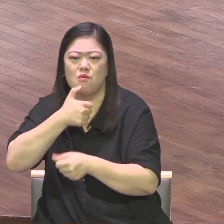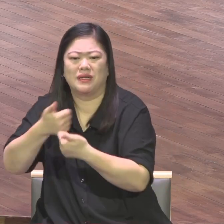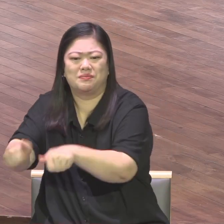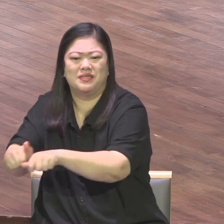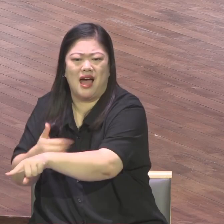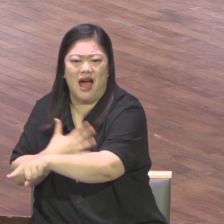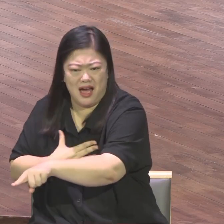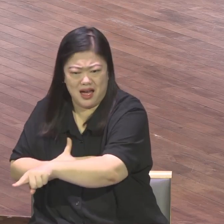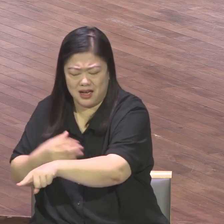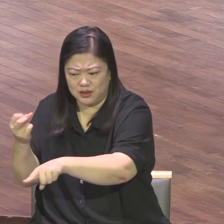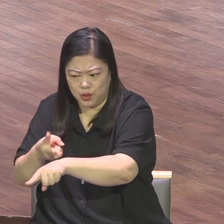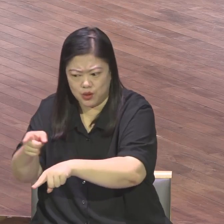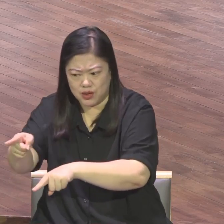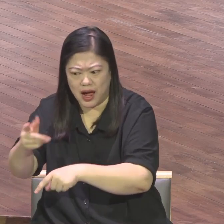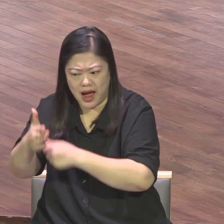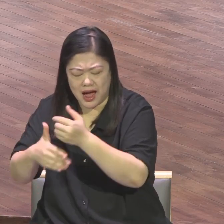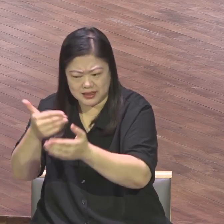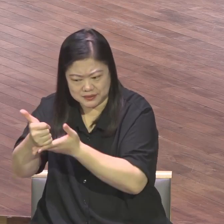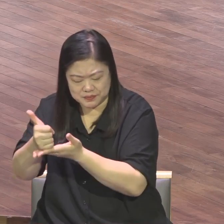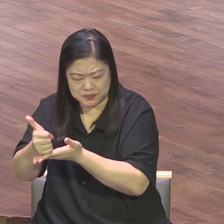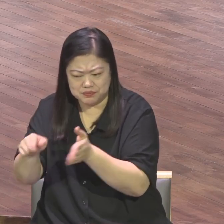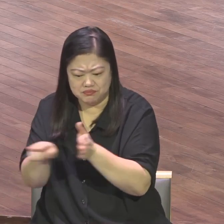거예요. 말하는 계기죠.